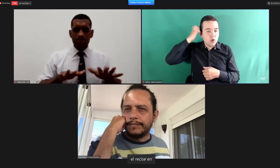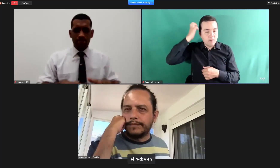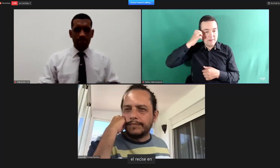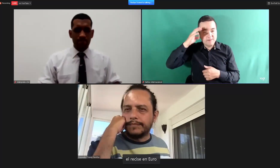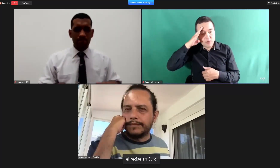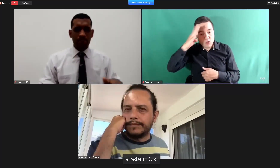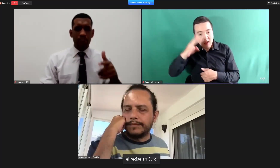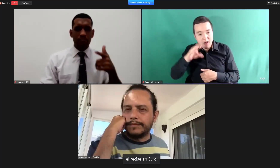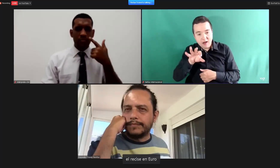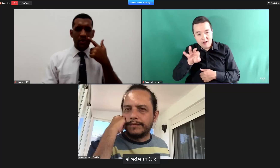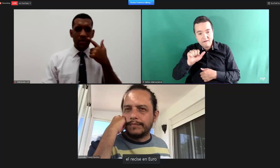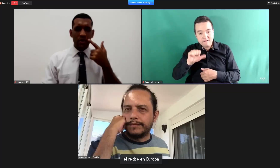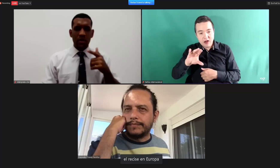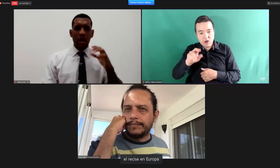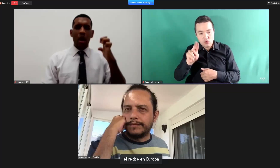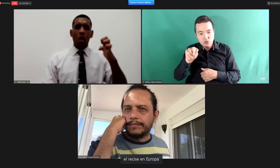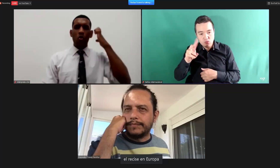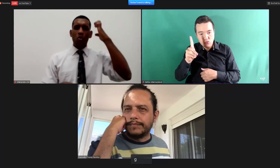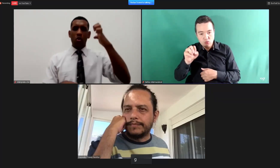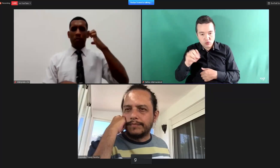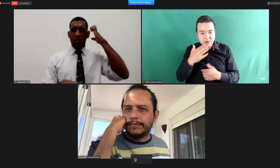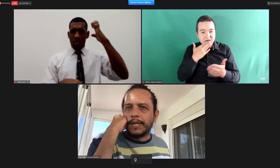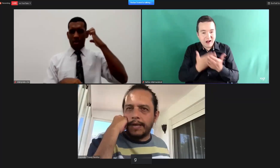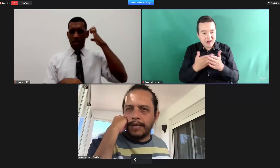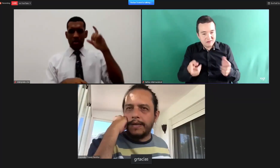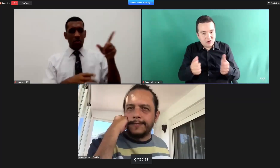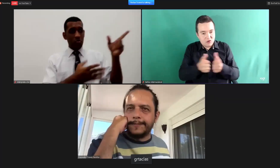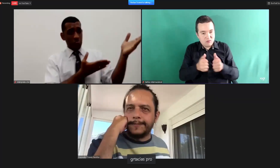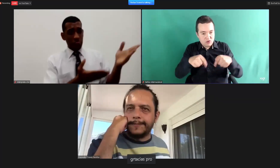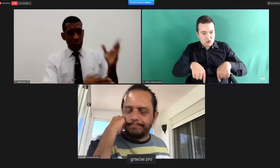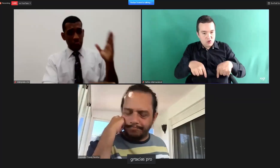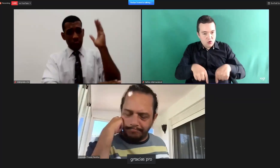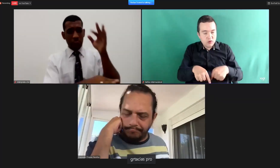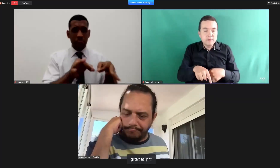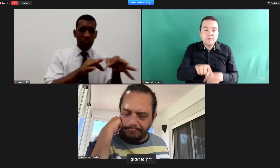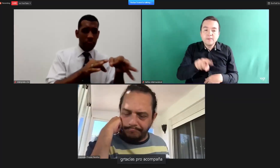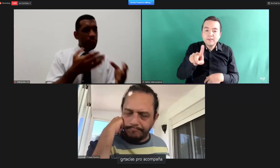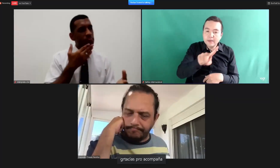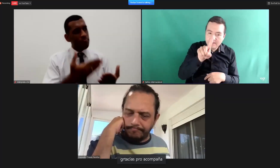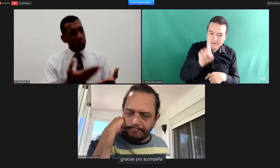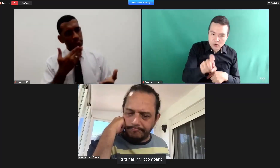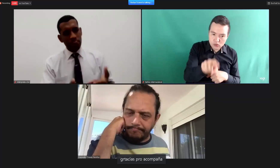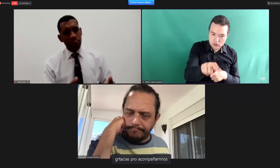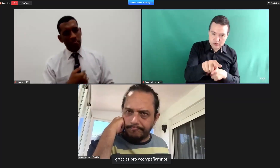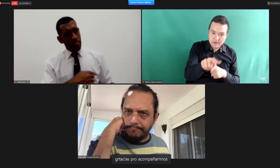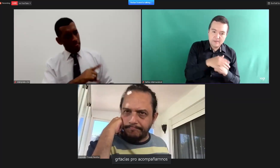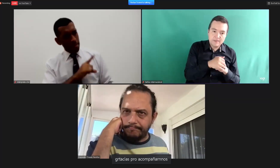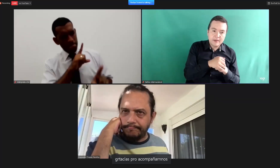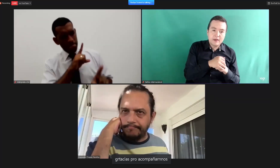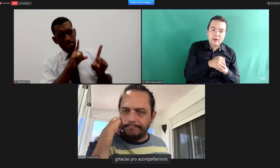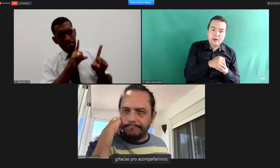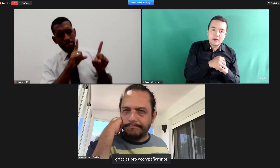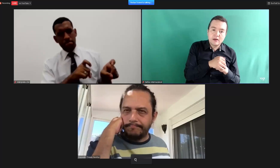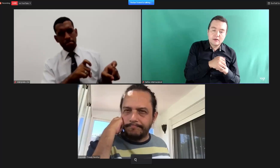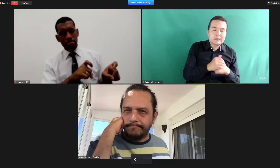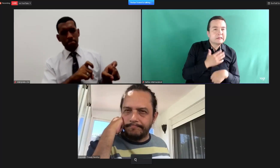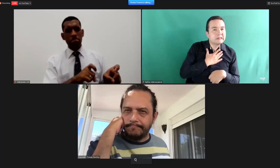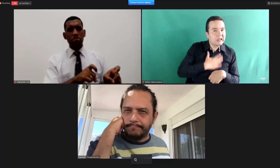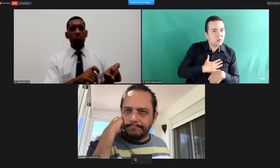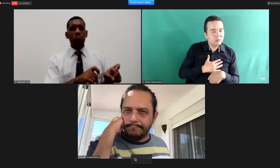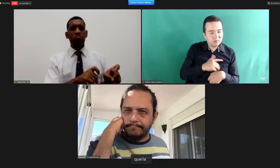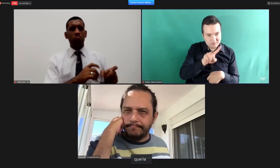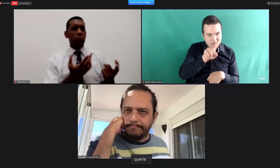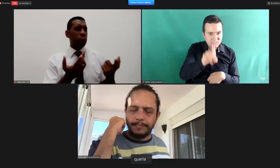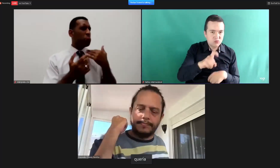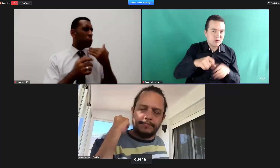por acompañarnos hoy. Facundo, la primera pregunta quería hacerte, es un poco general, no es